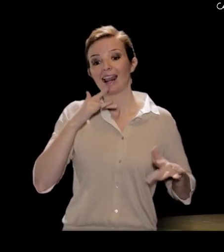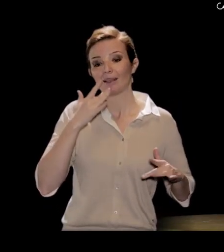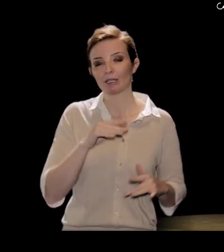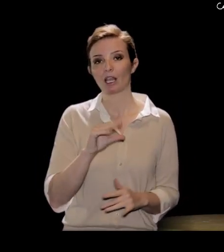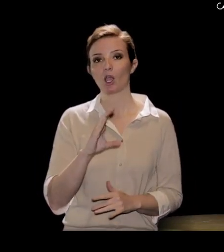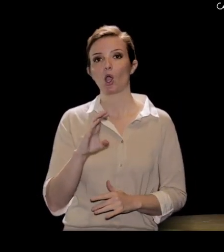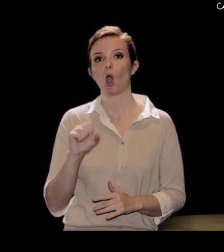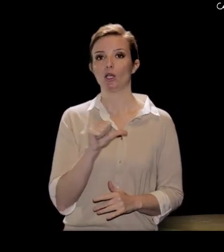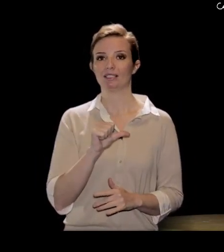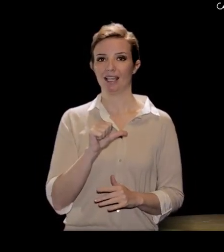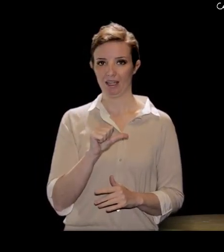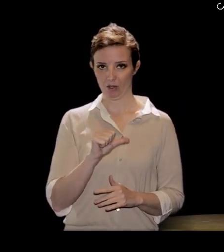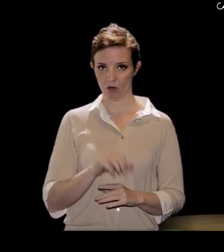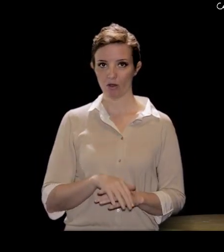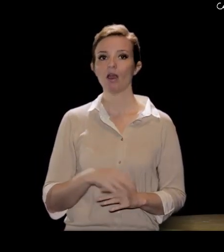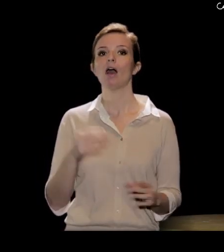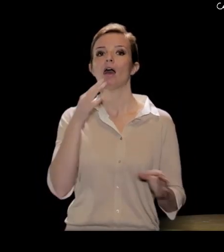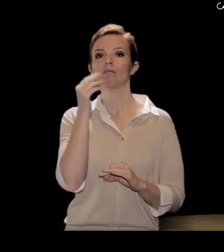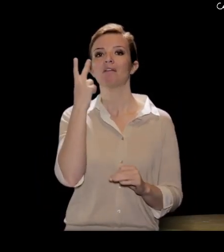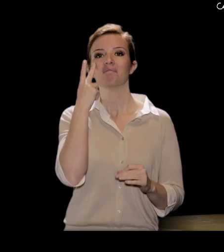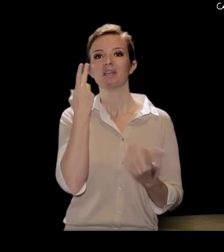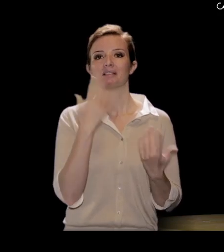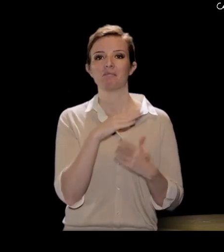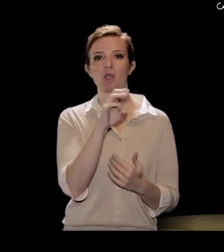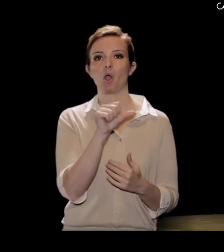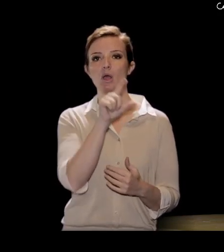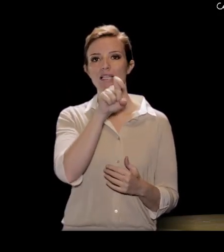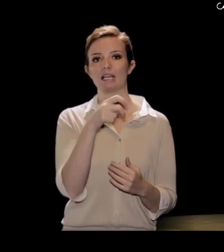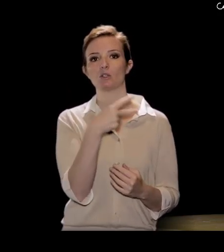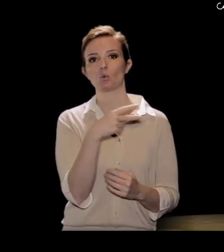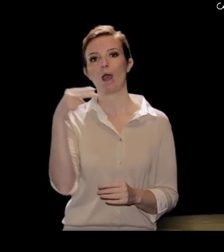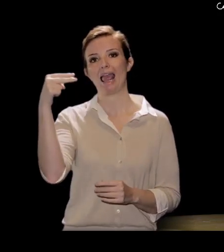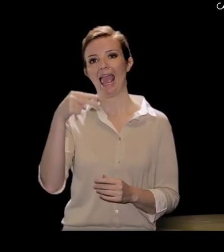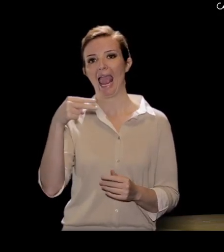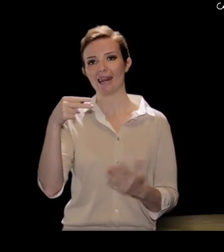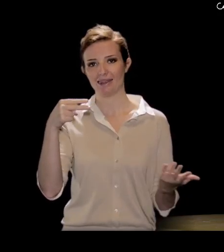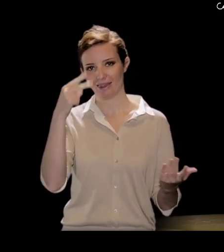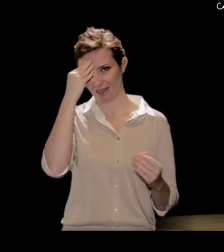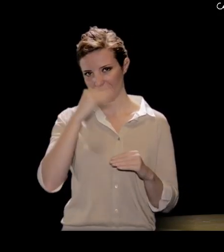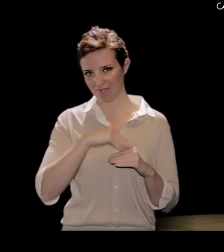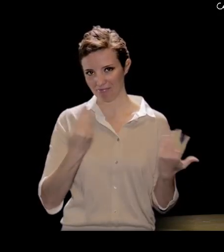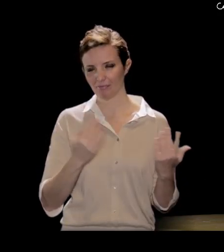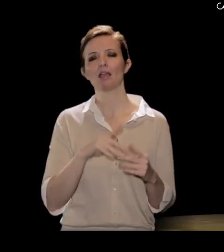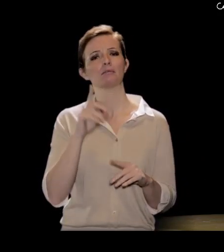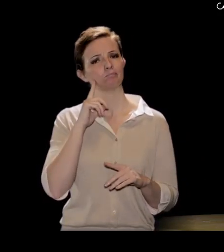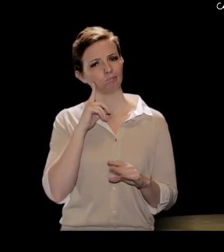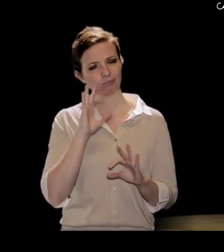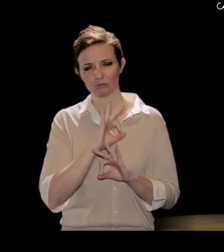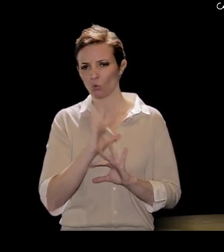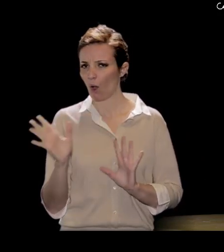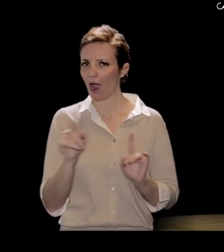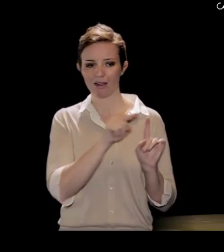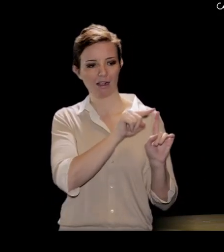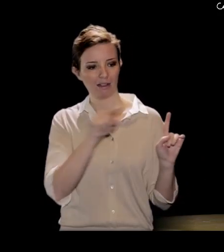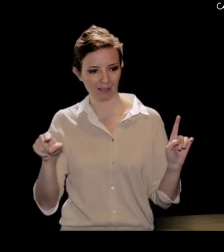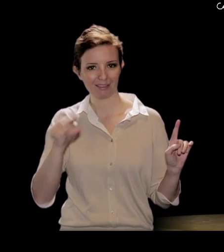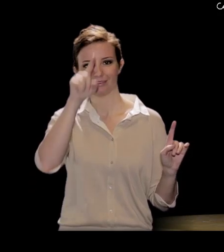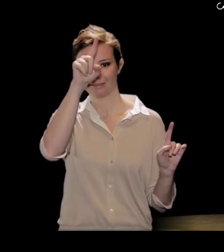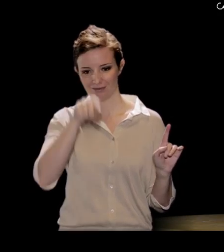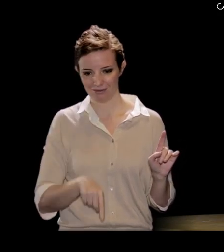caratterizzati da un dato coseno, coseno x uguale n. Stesso discorso ci aiutiamo con la circonferenza